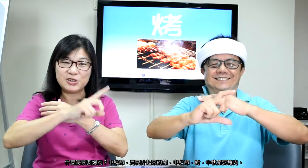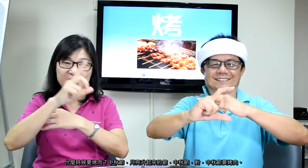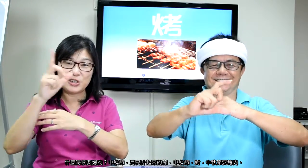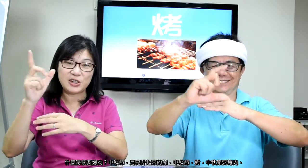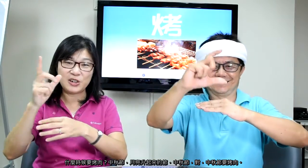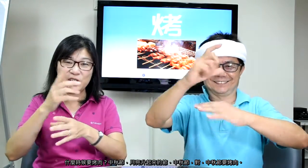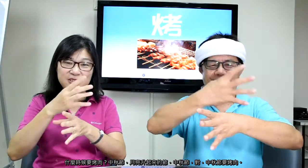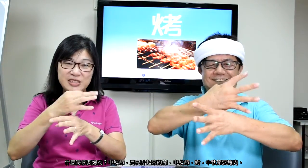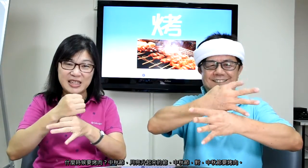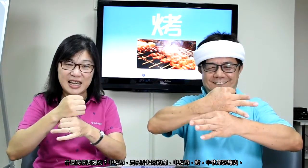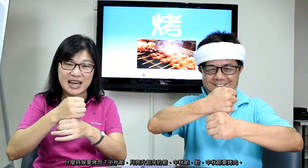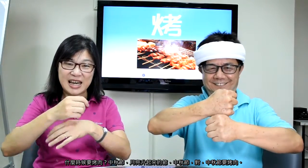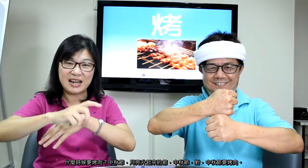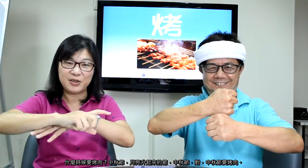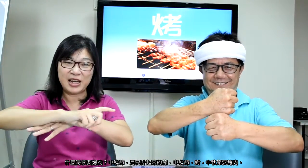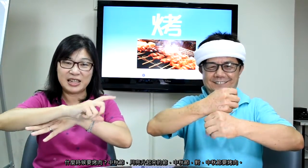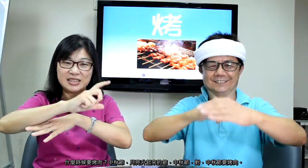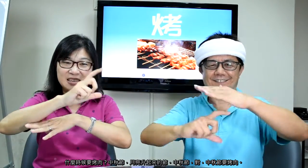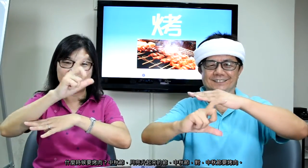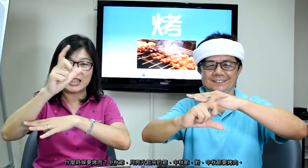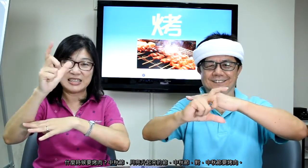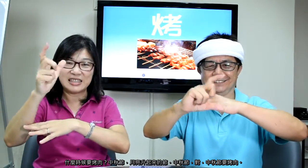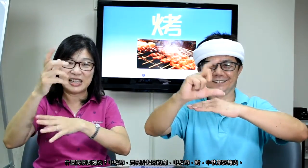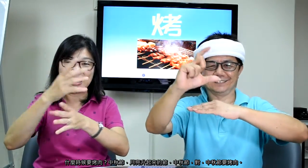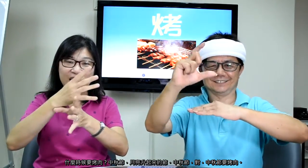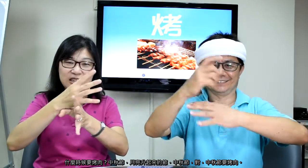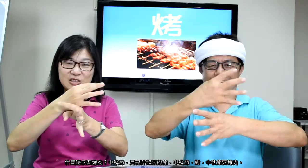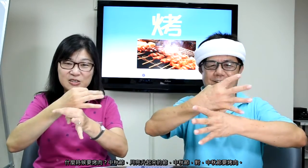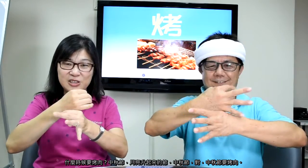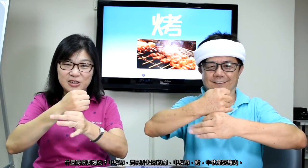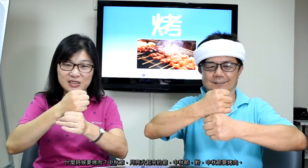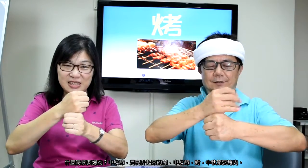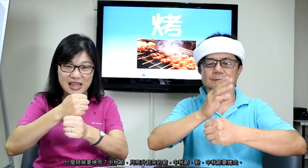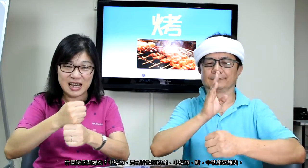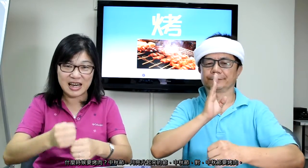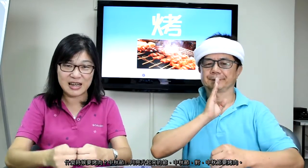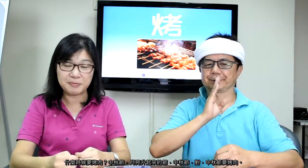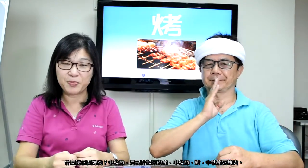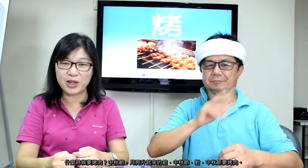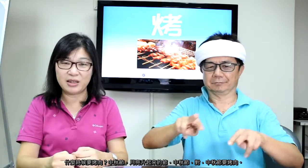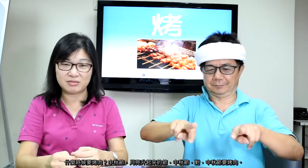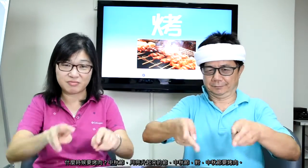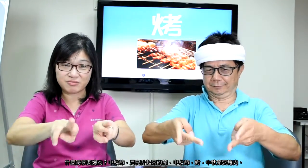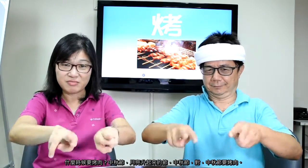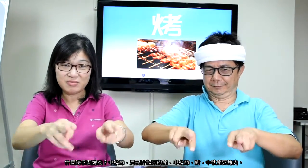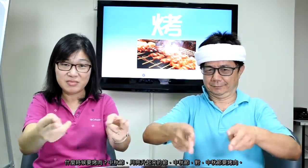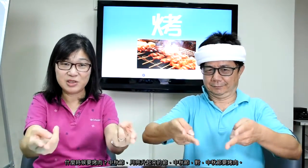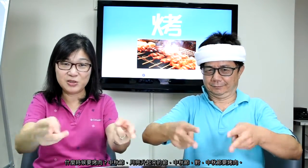中秋节，月亮升起来的节，中秋节，对，中